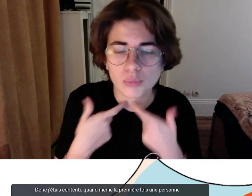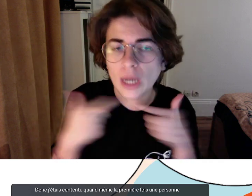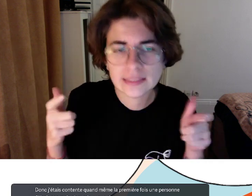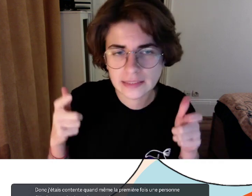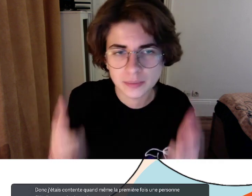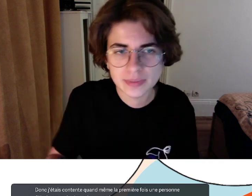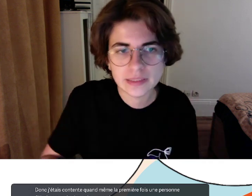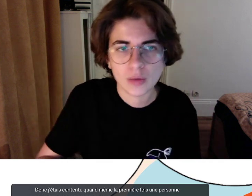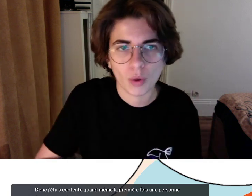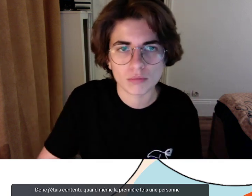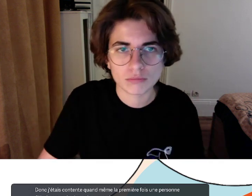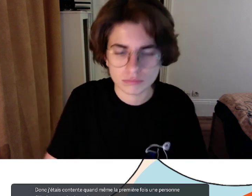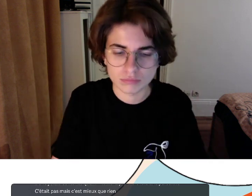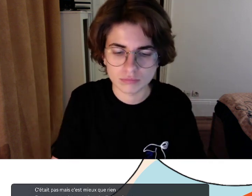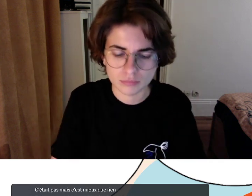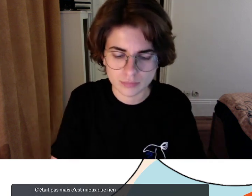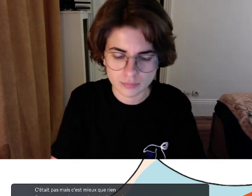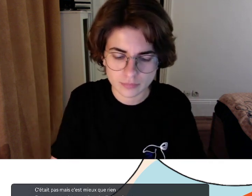pour l'accessibilité.